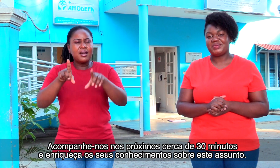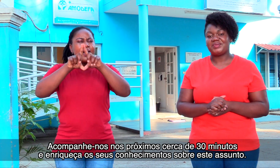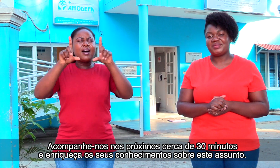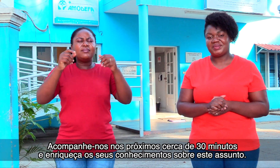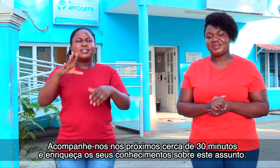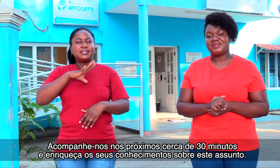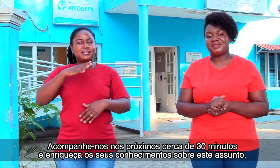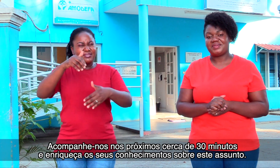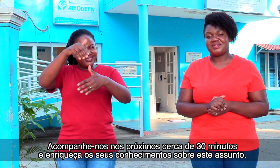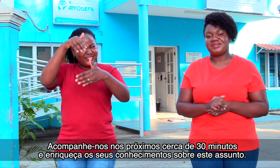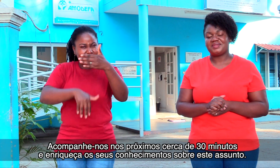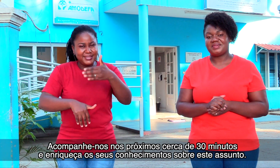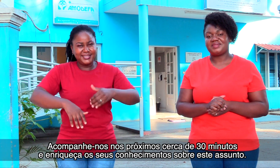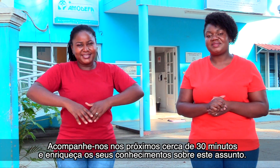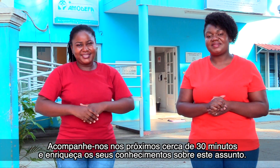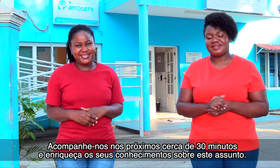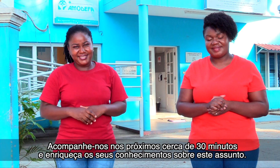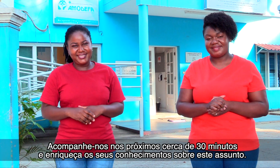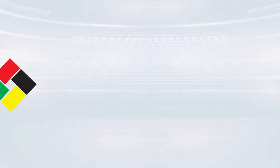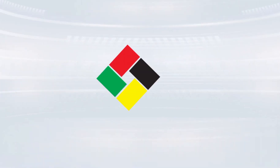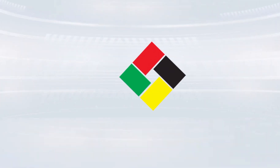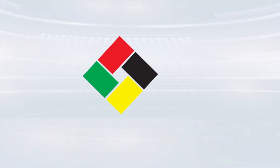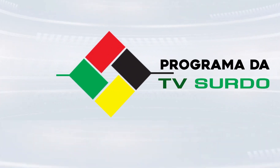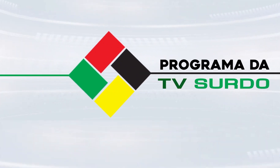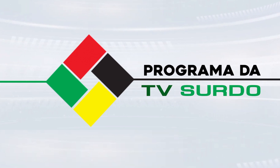e enriqueça os seus conhecimentos sobre este assunto.